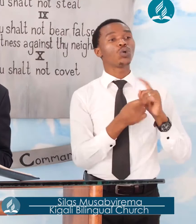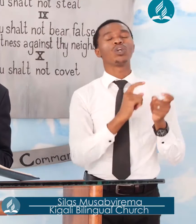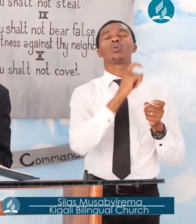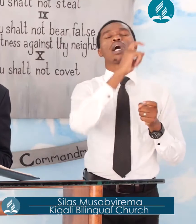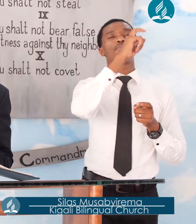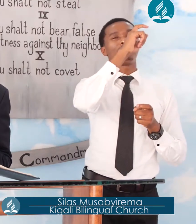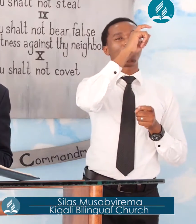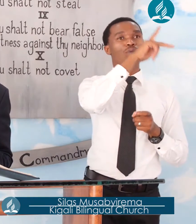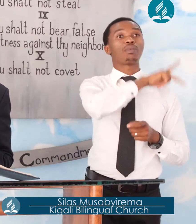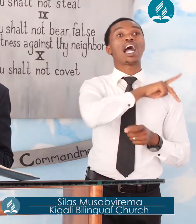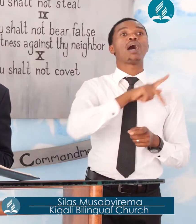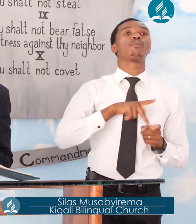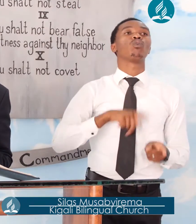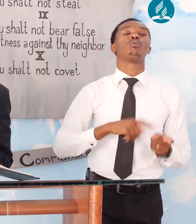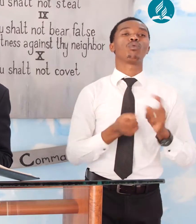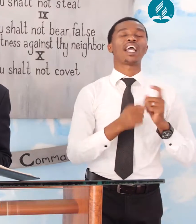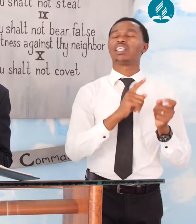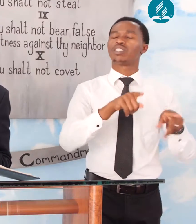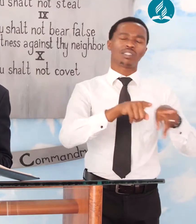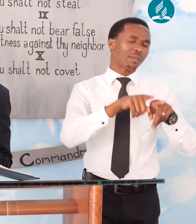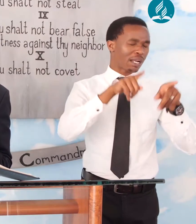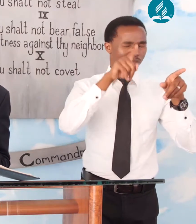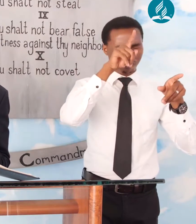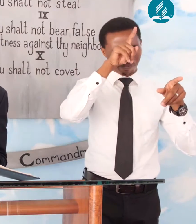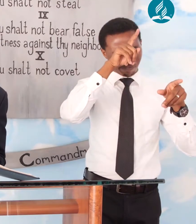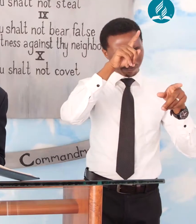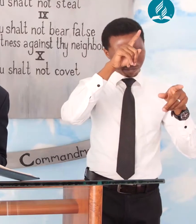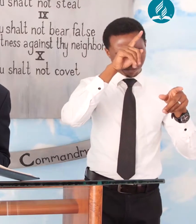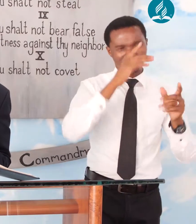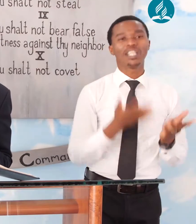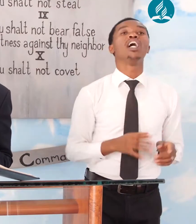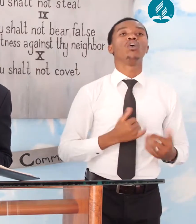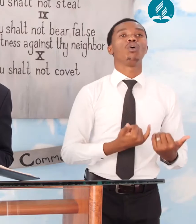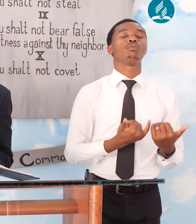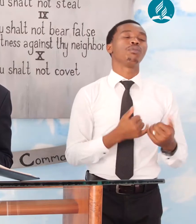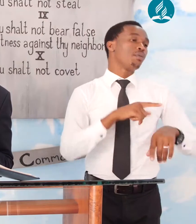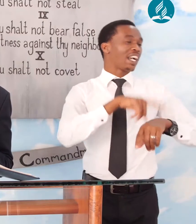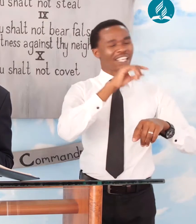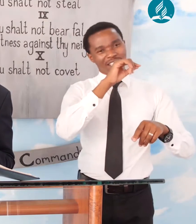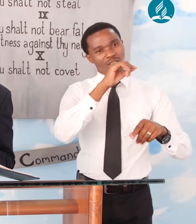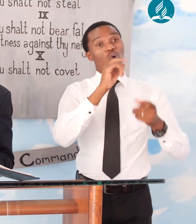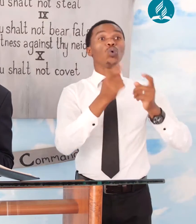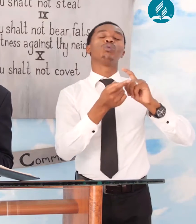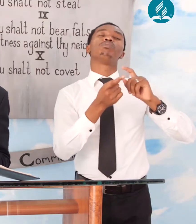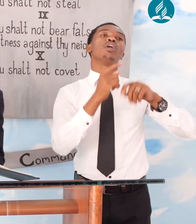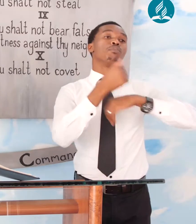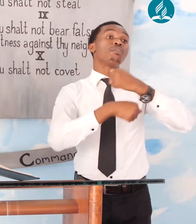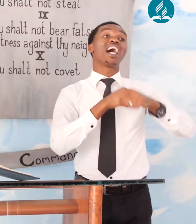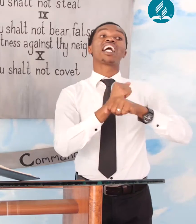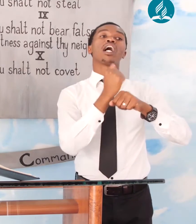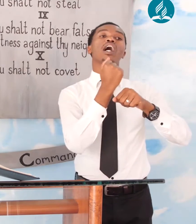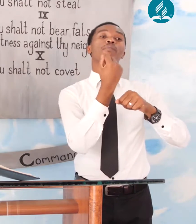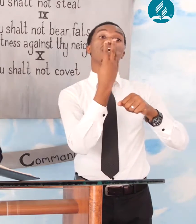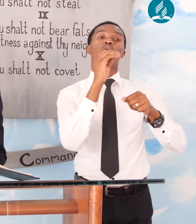ubayimbwa imyaka ibaye 40 yose dore harabura amezi make ngo imyaka ibe 40 njyewe ntekereza ko